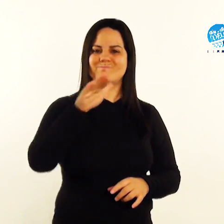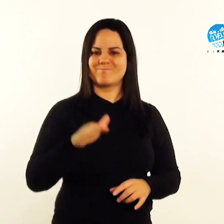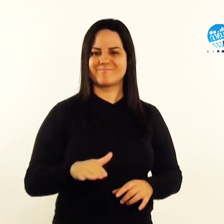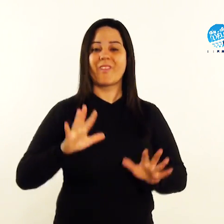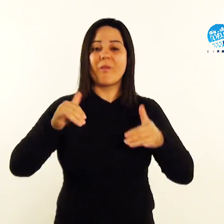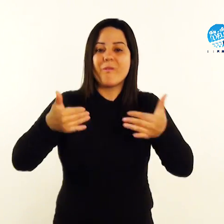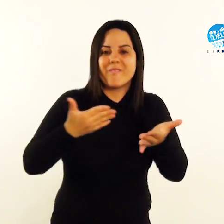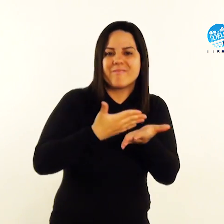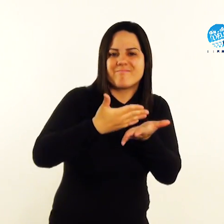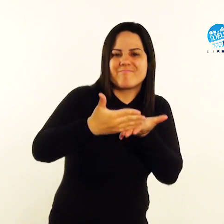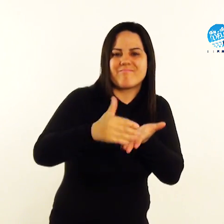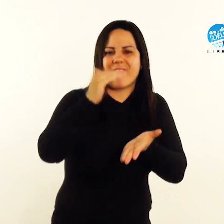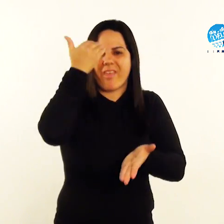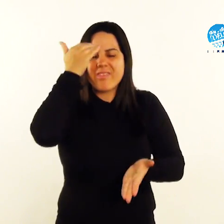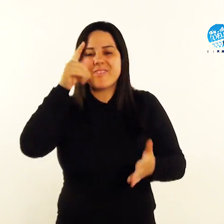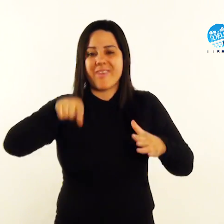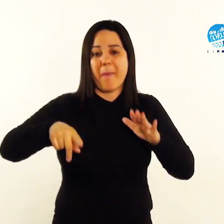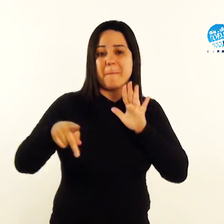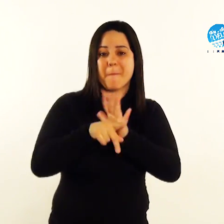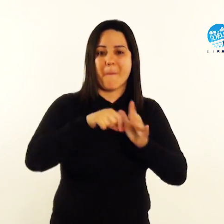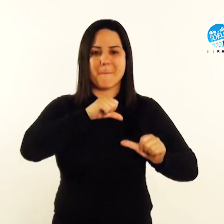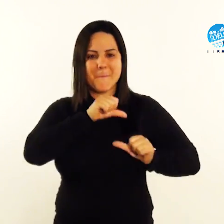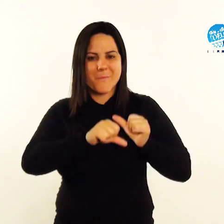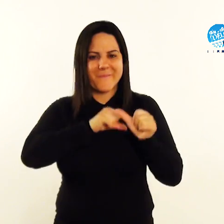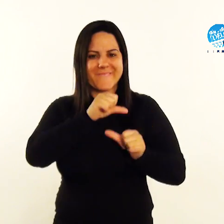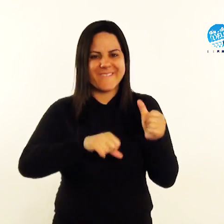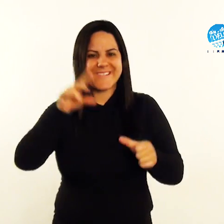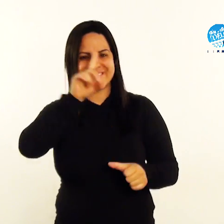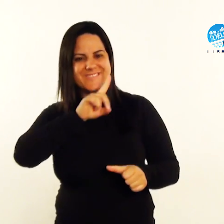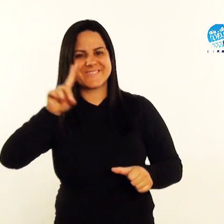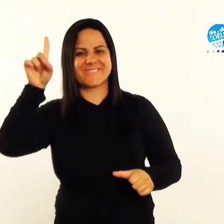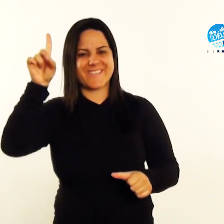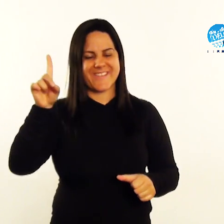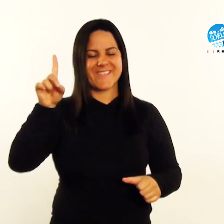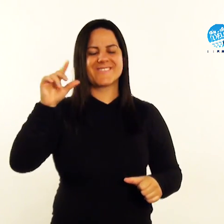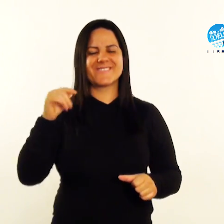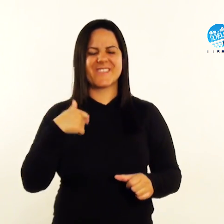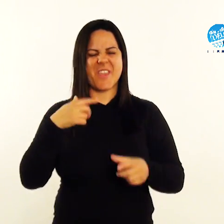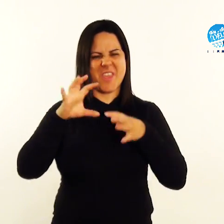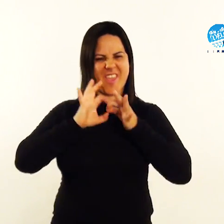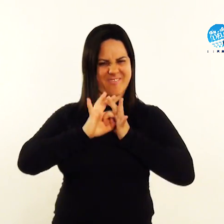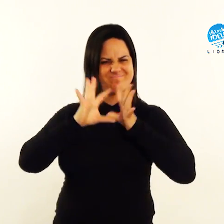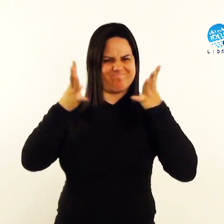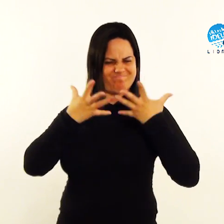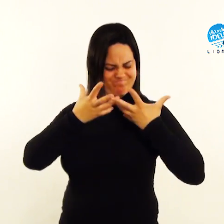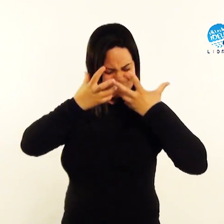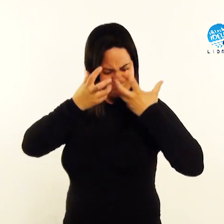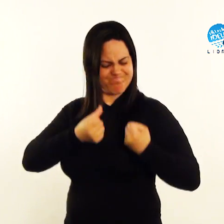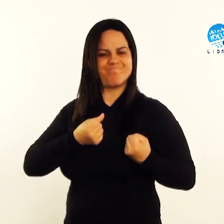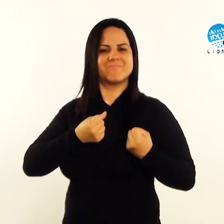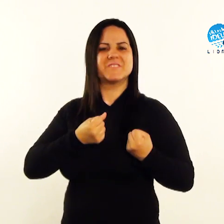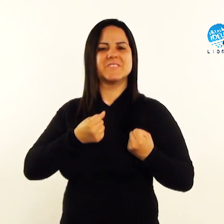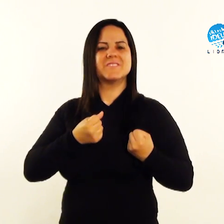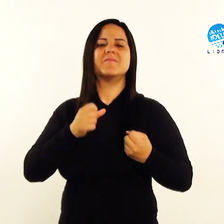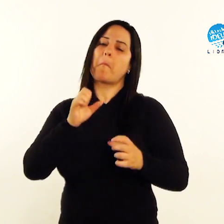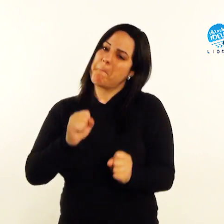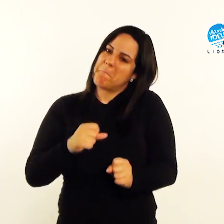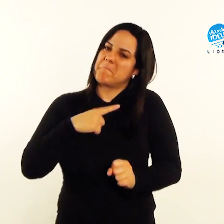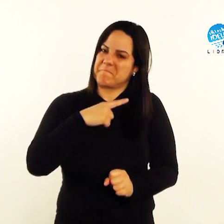gente começa a entender que esse mover de Deus está acontecendo, e a gente se deixa levar, pode ter certeza, a gente